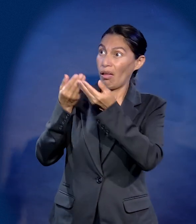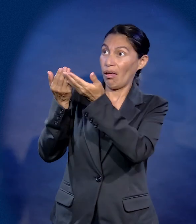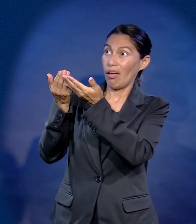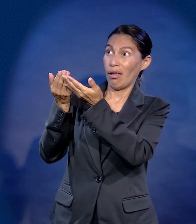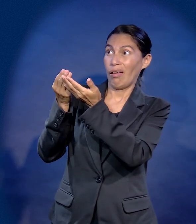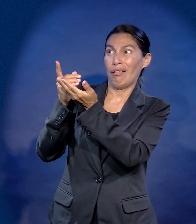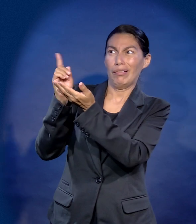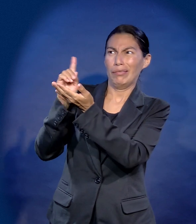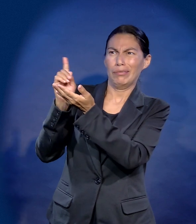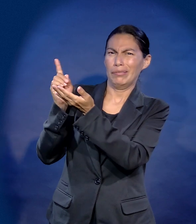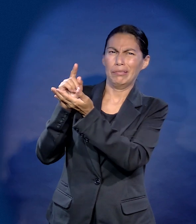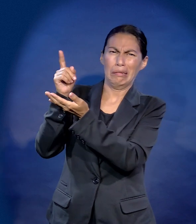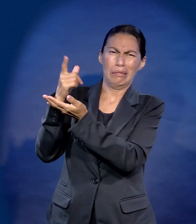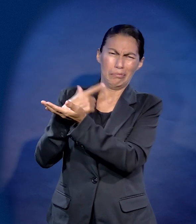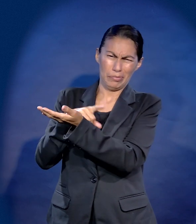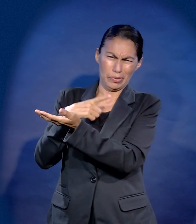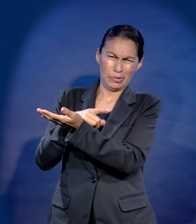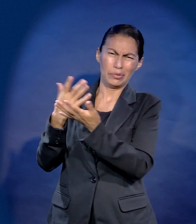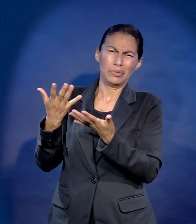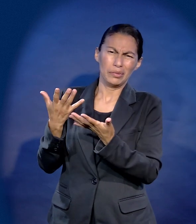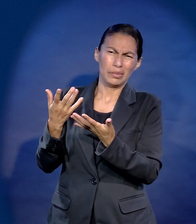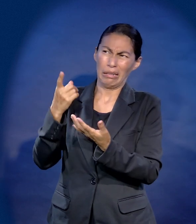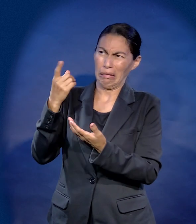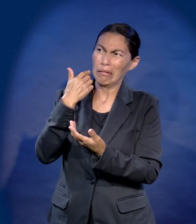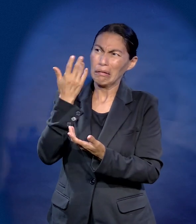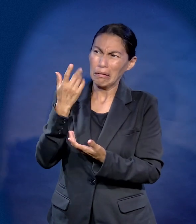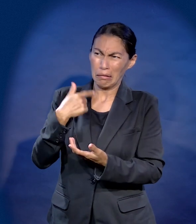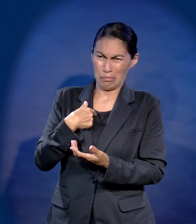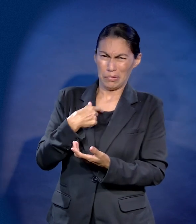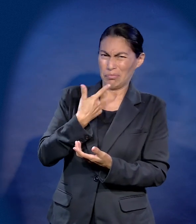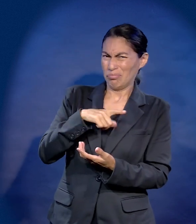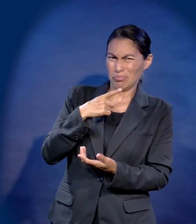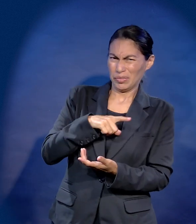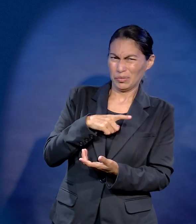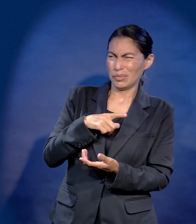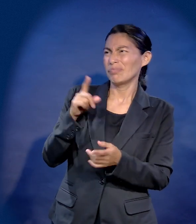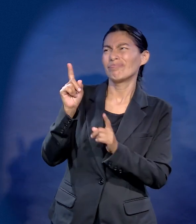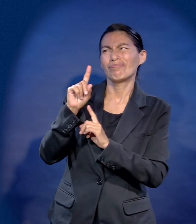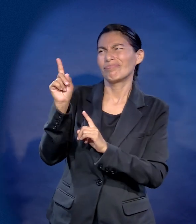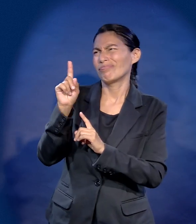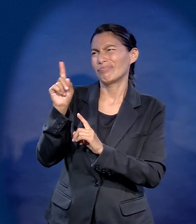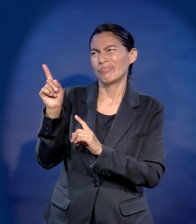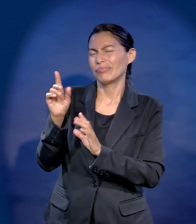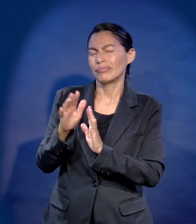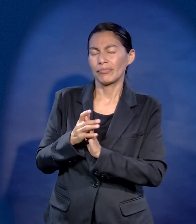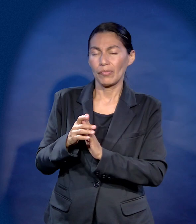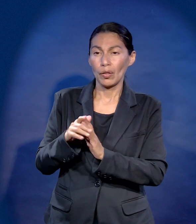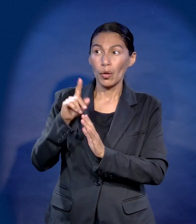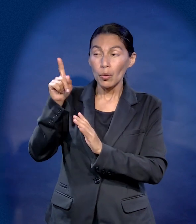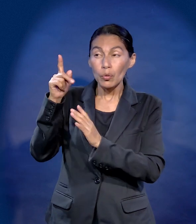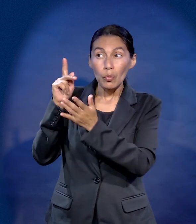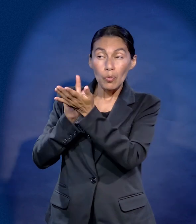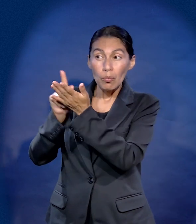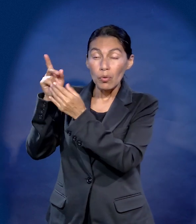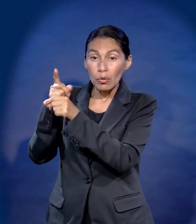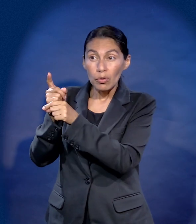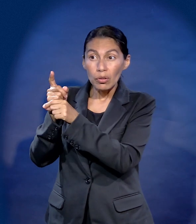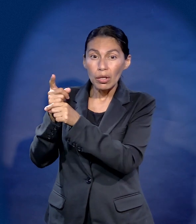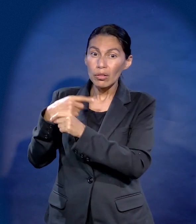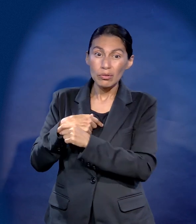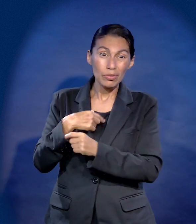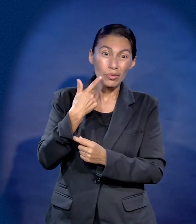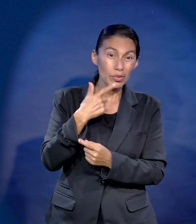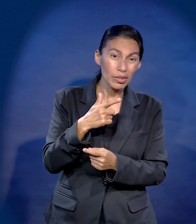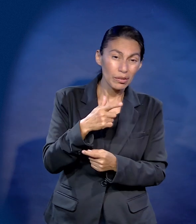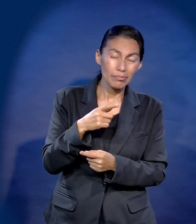nos da miedo soltar el control a Dios, porque ¿qué tal si lo que Dios quiere no me gusta? ¿Qué tal si la voluntad de Dios no es la